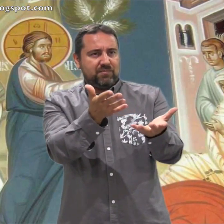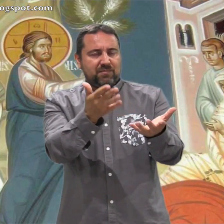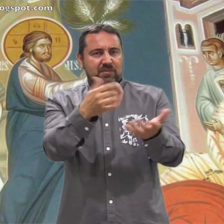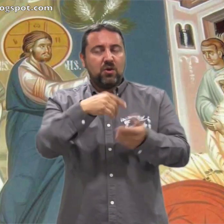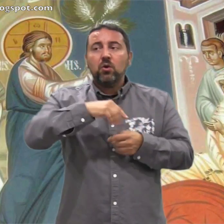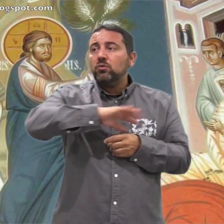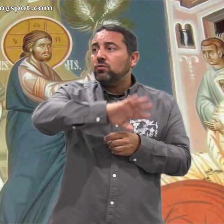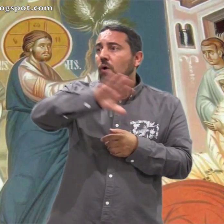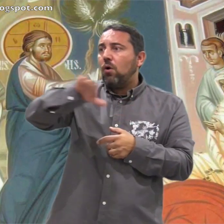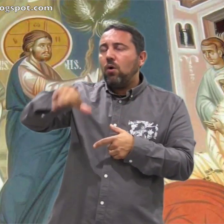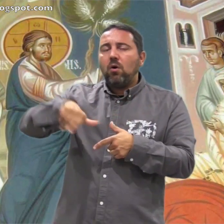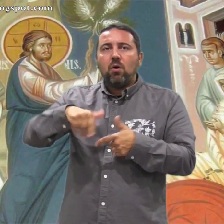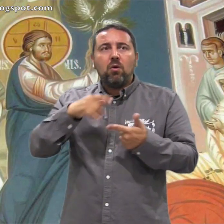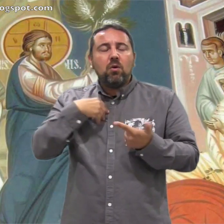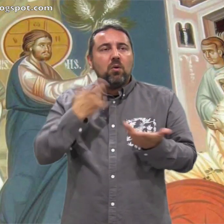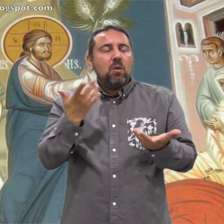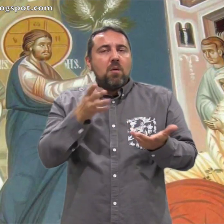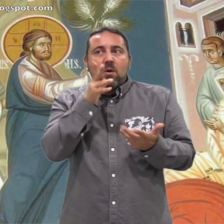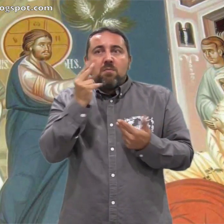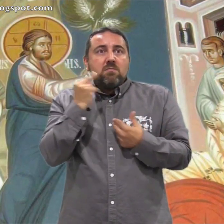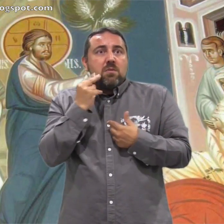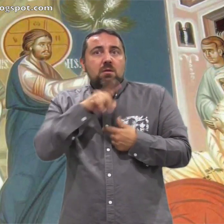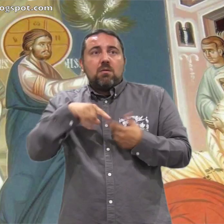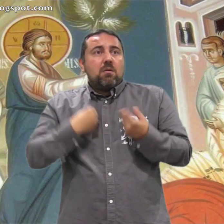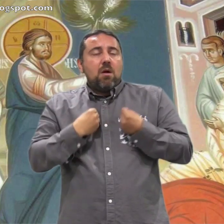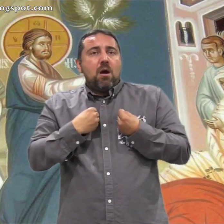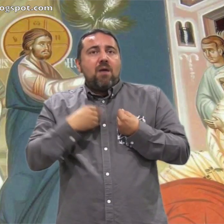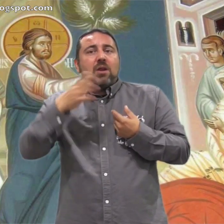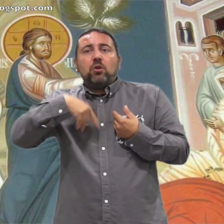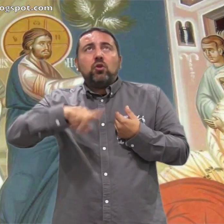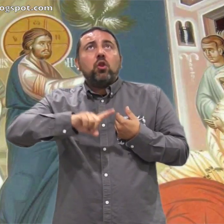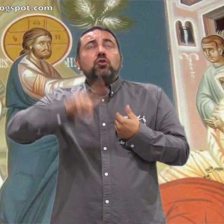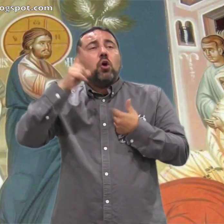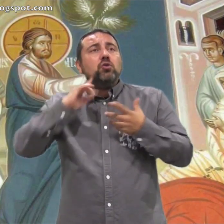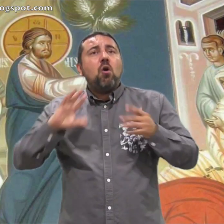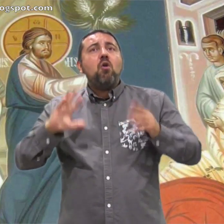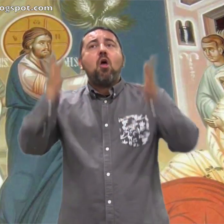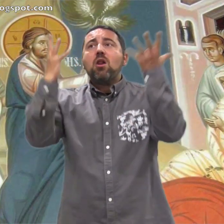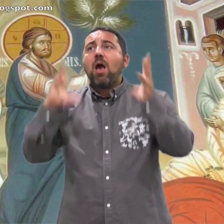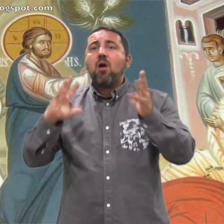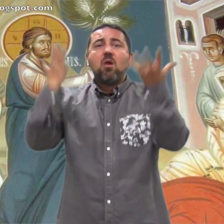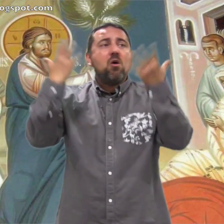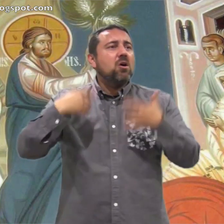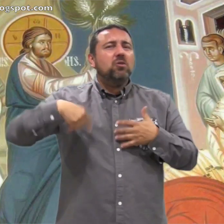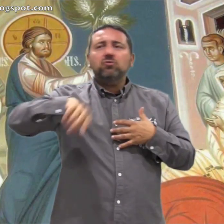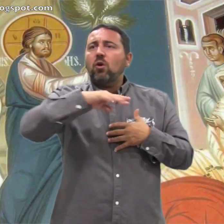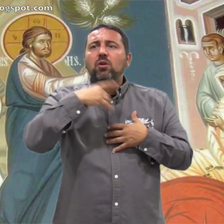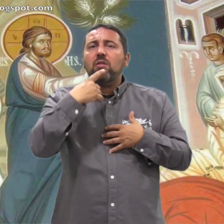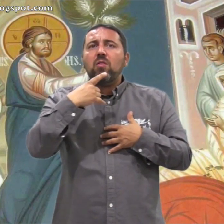se lo entregó a su madre. Todos, sobrecogidos de temor, daban gloria a Dios